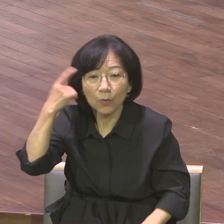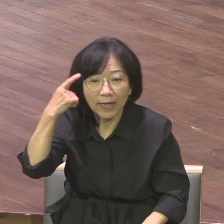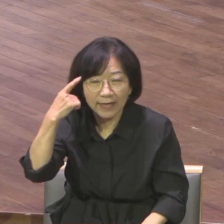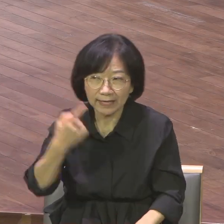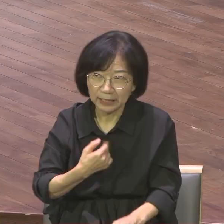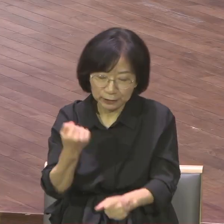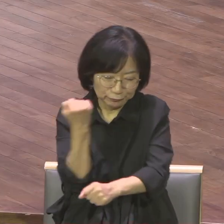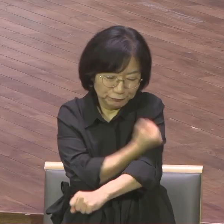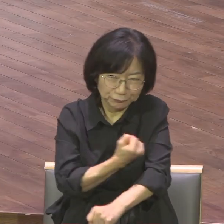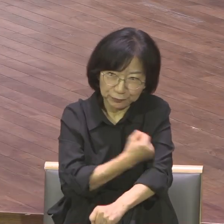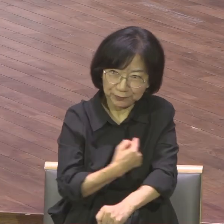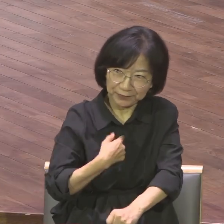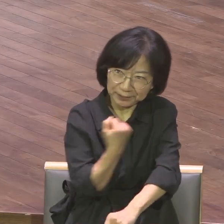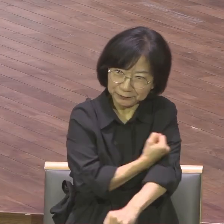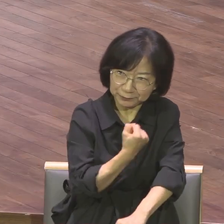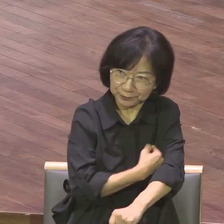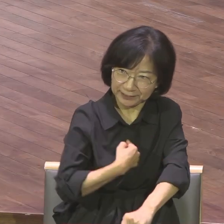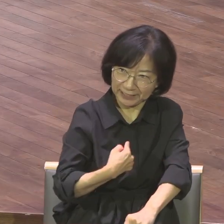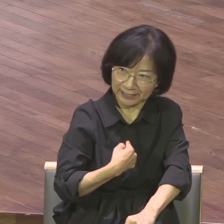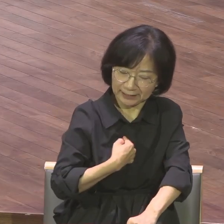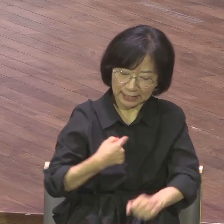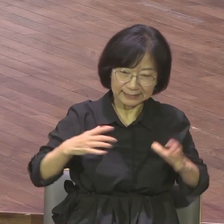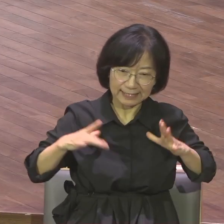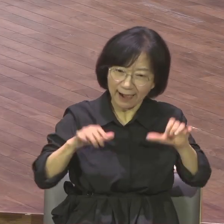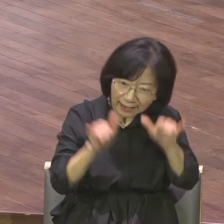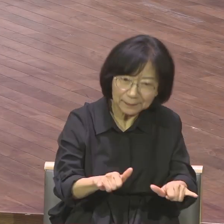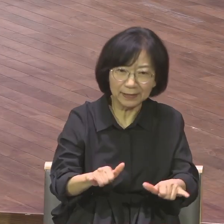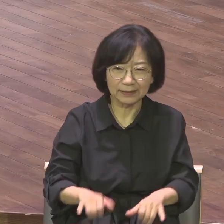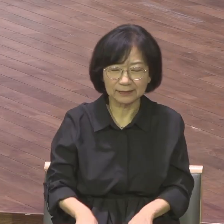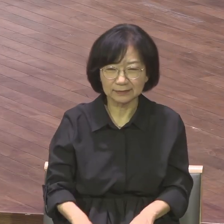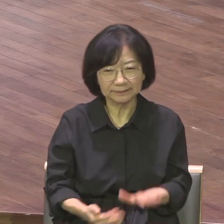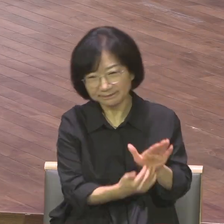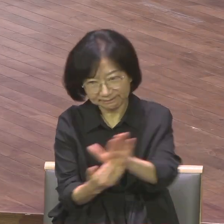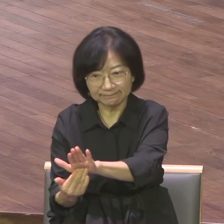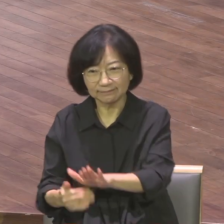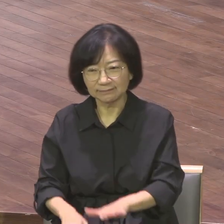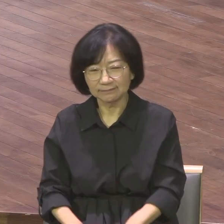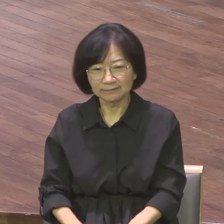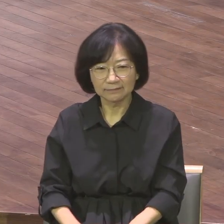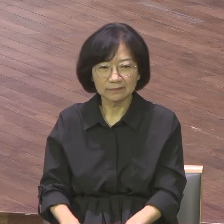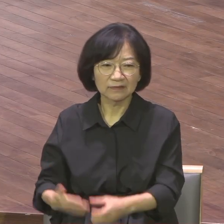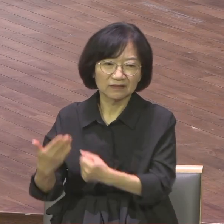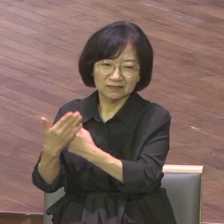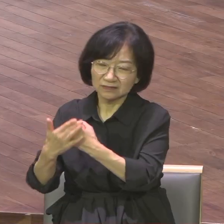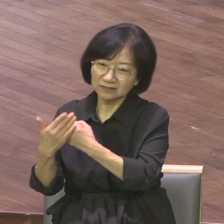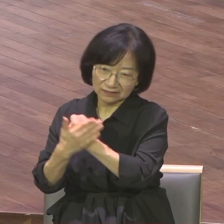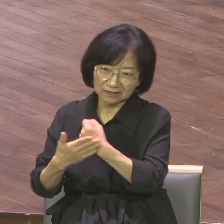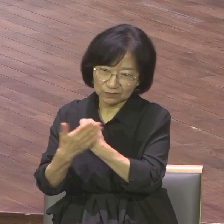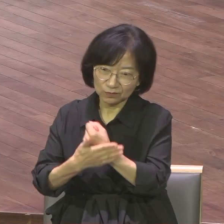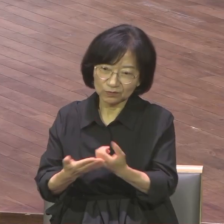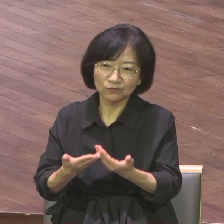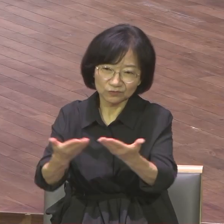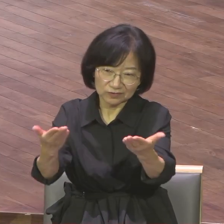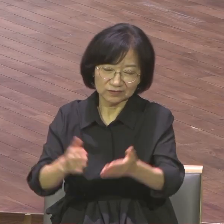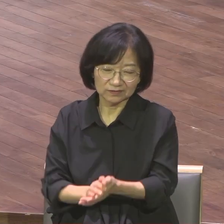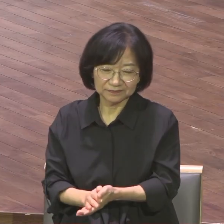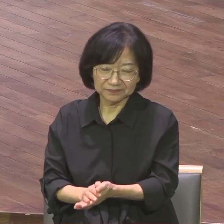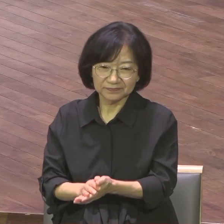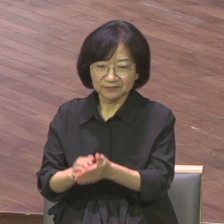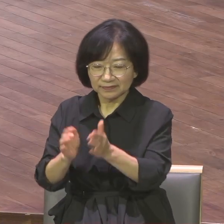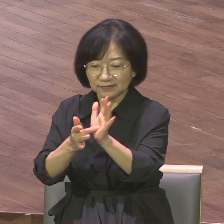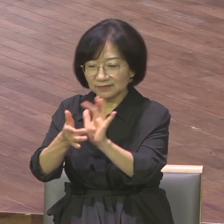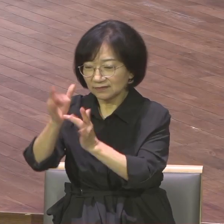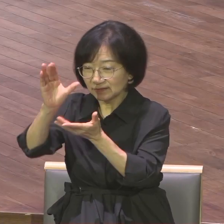은혜 언약. 그리고 하나님께서 약속하신 대로 여자의 후손인 예수 그리스도를 이 땅에 보내주시고